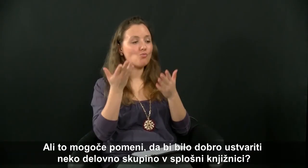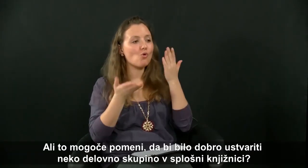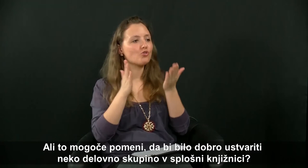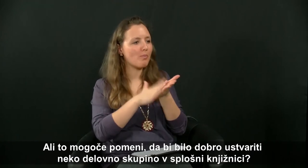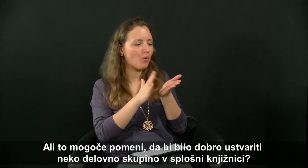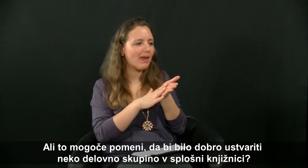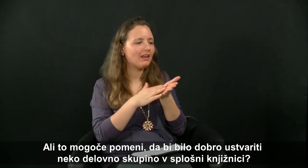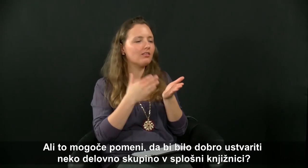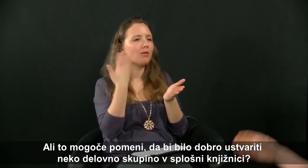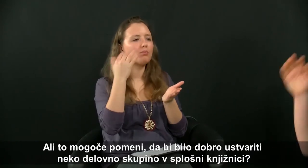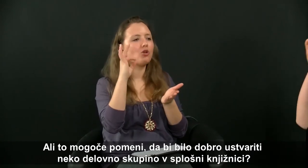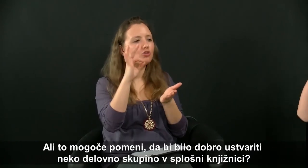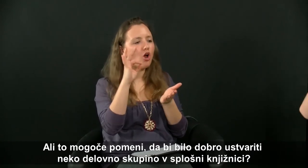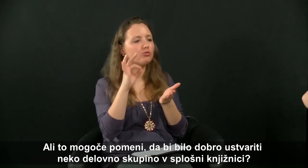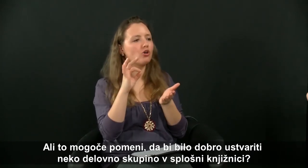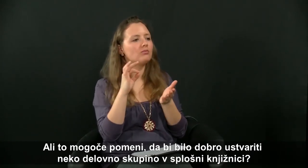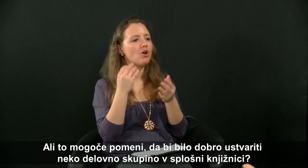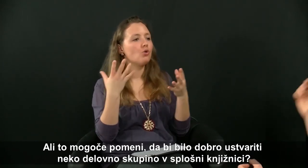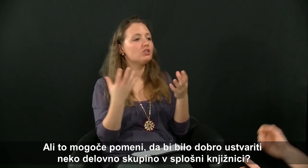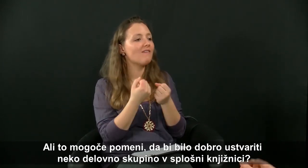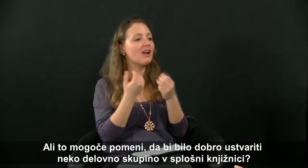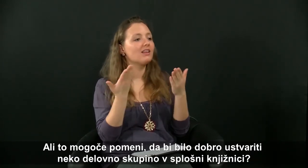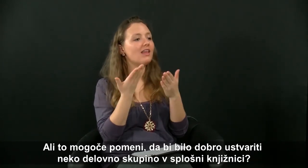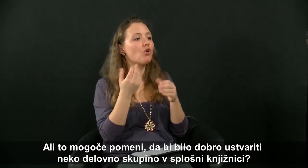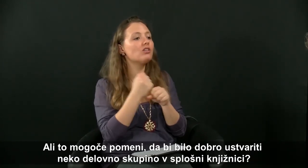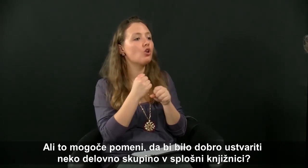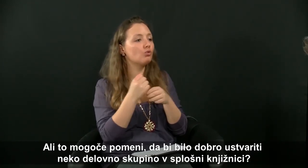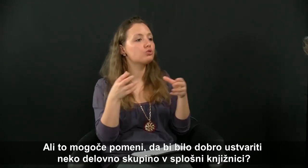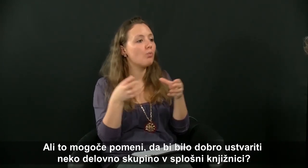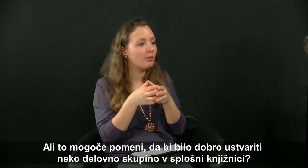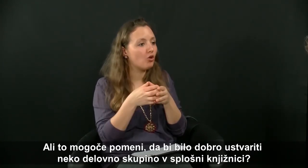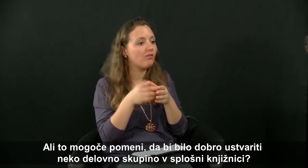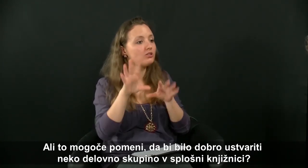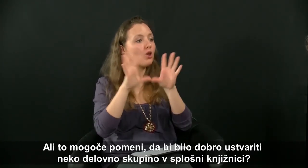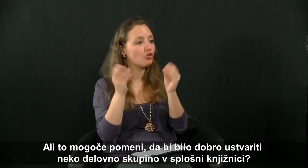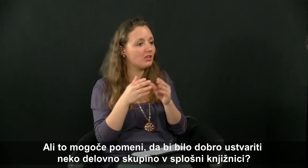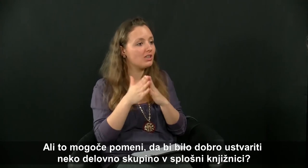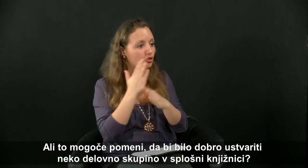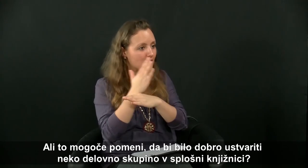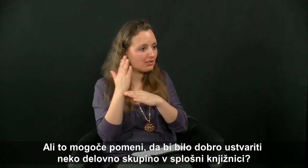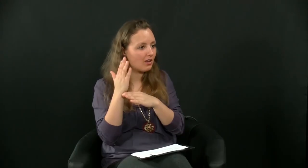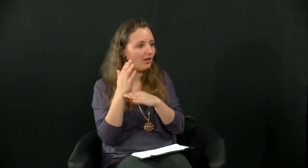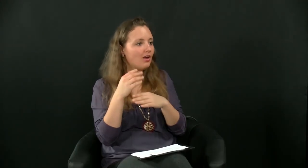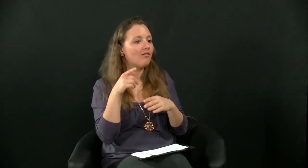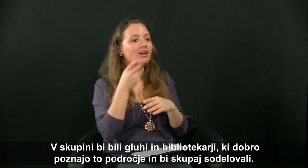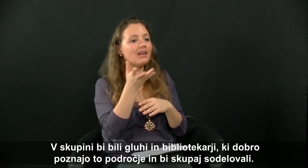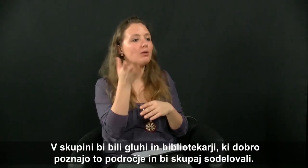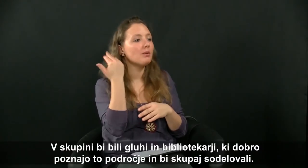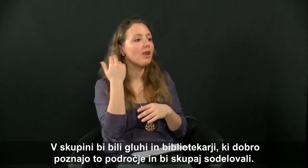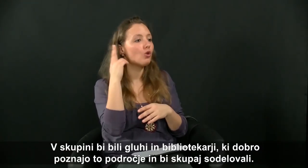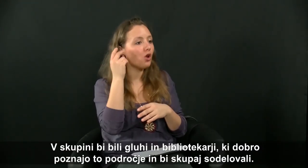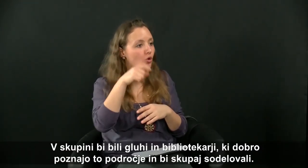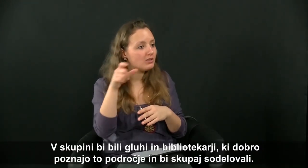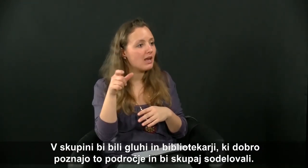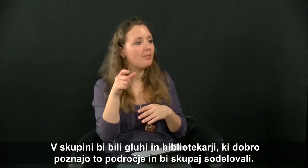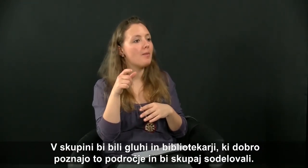Ali to mogoče pomeni, da bi bilo dobro ustvariti neko delovno skupino v splošni knjižnici, v kateri bi